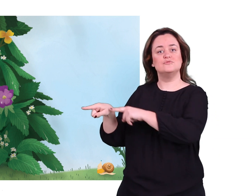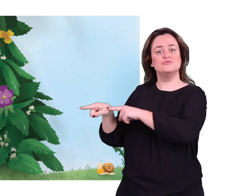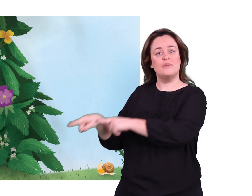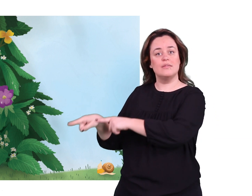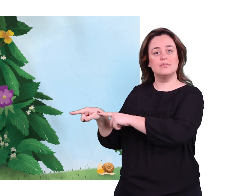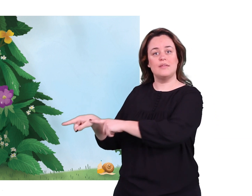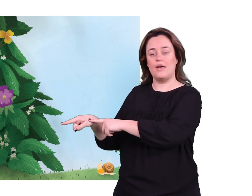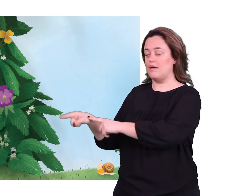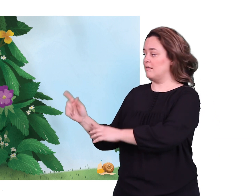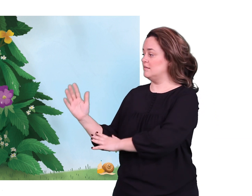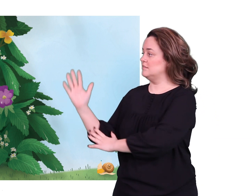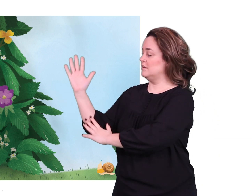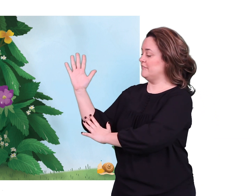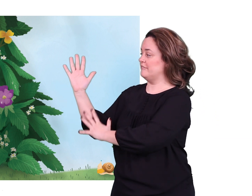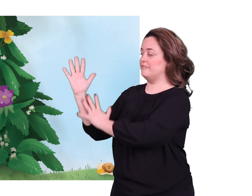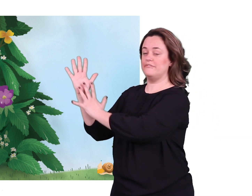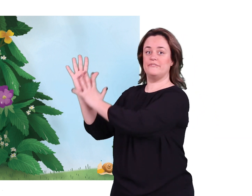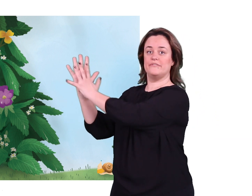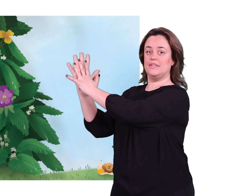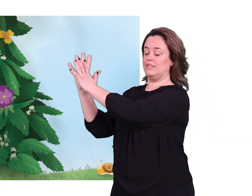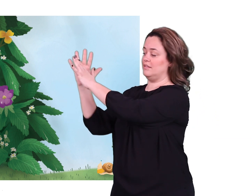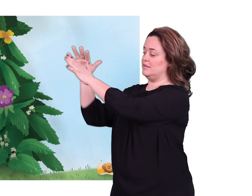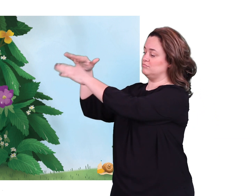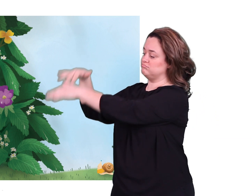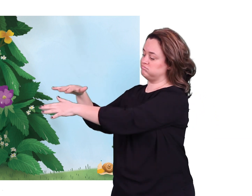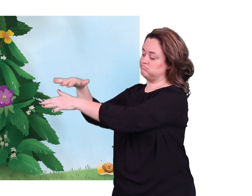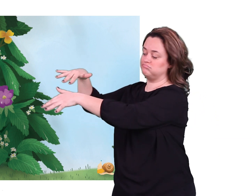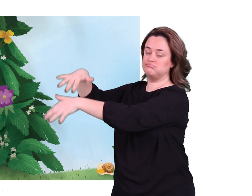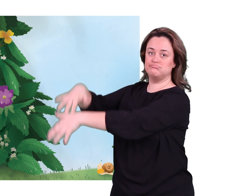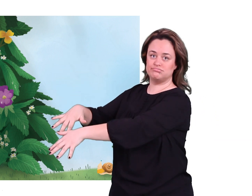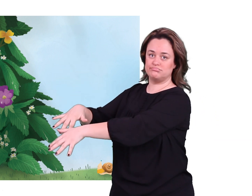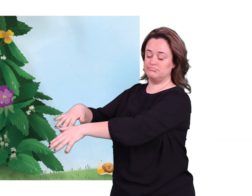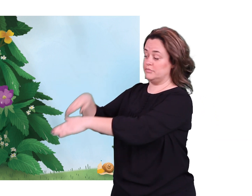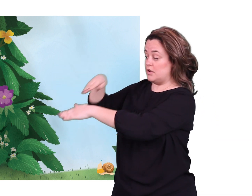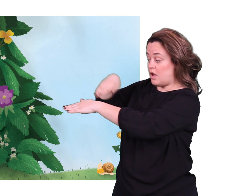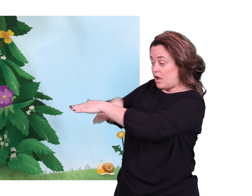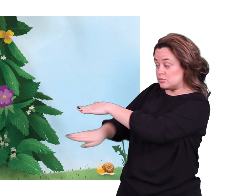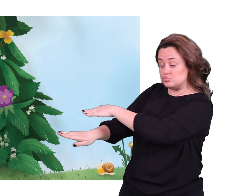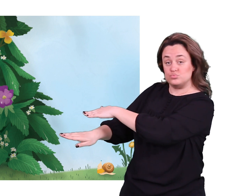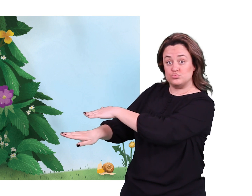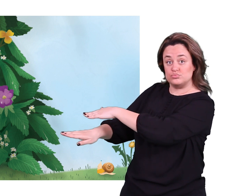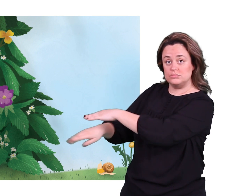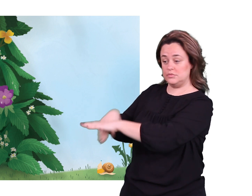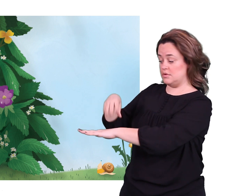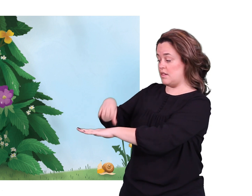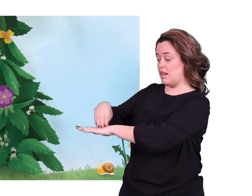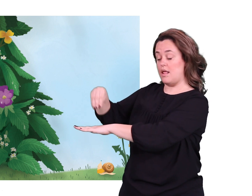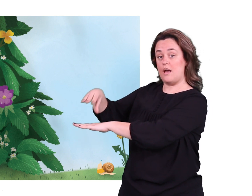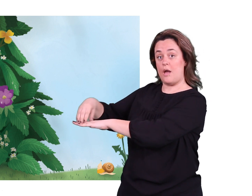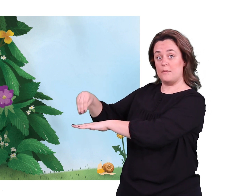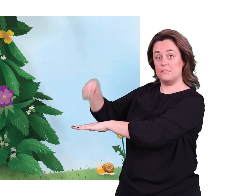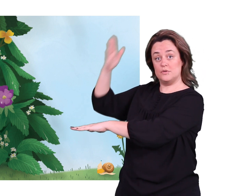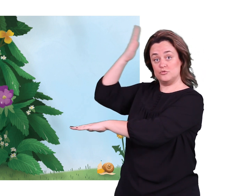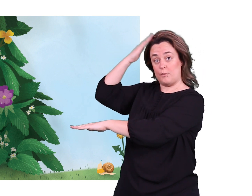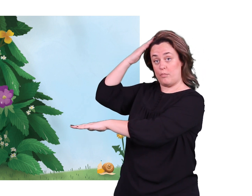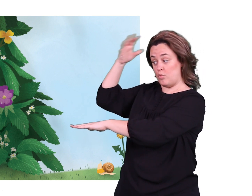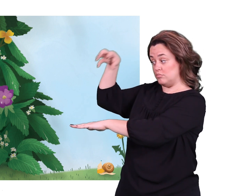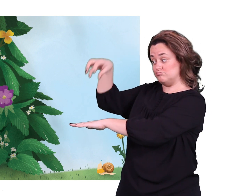chapeau. Il a glissé sous une feuille de vigne qui tombe en cascade